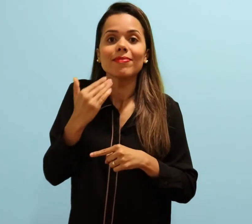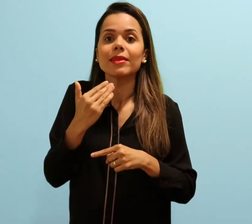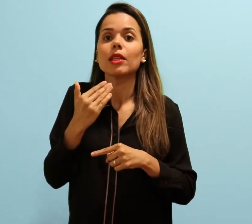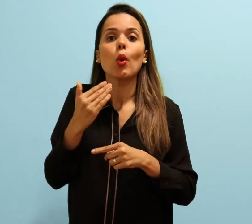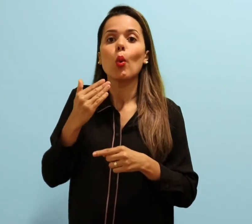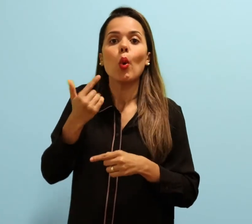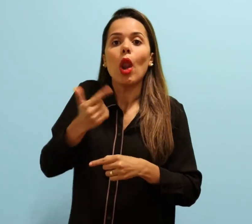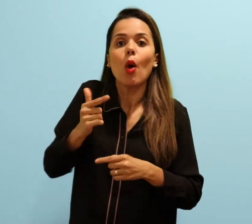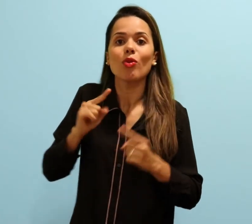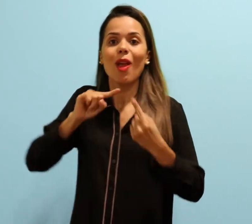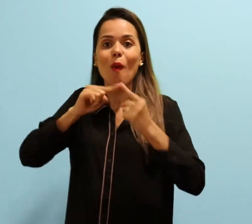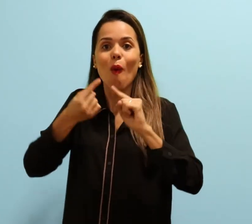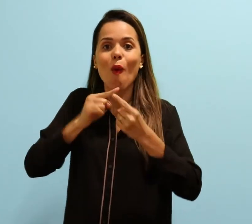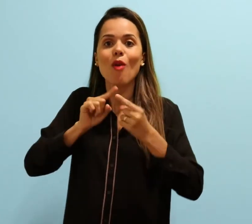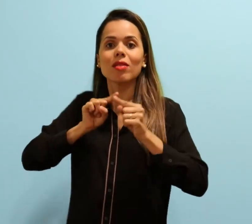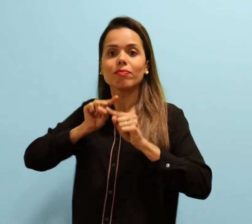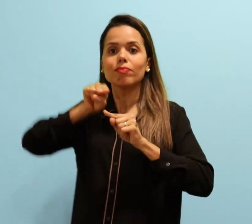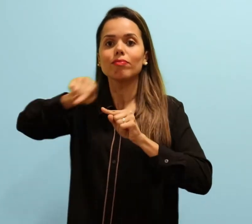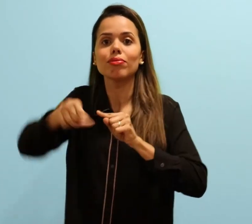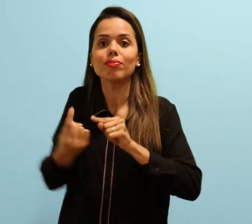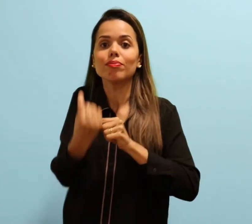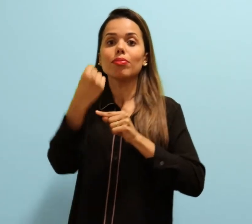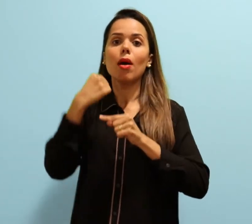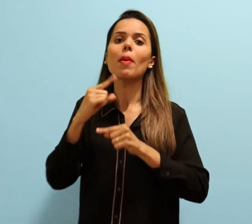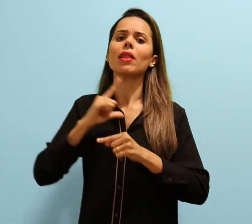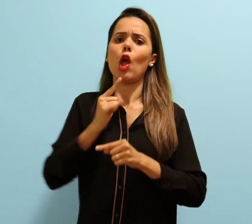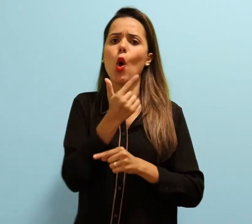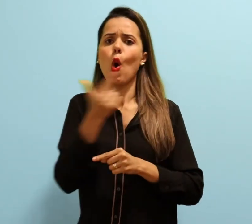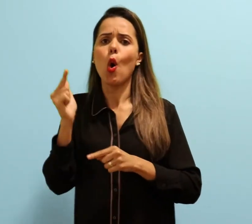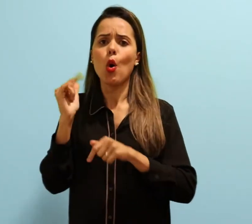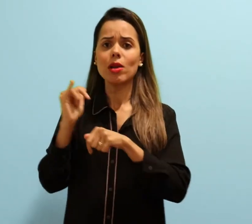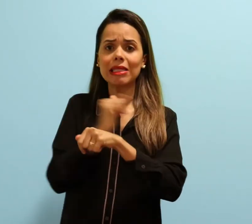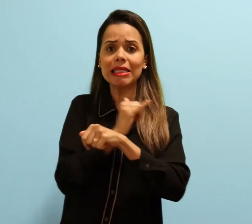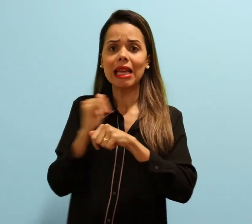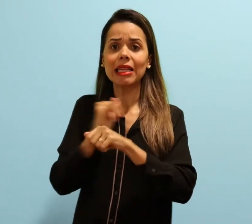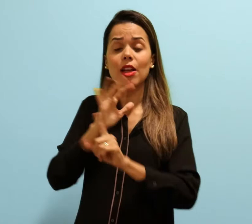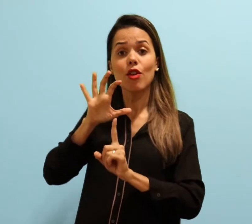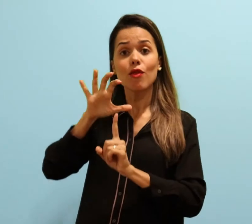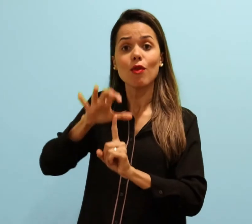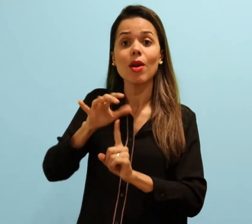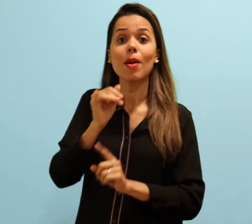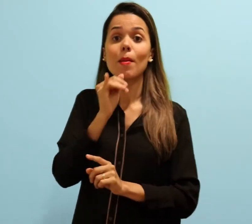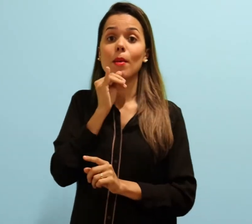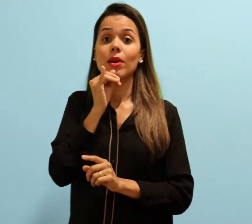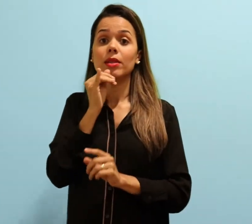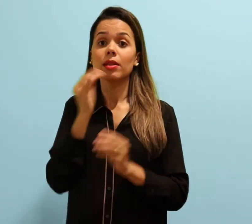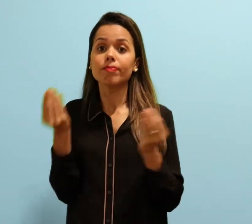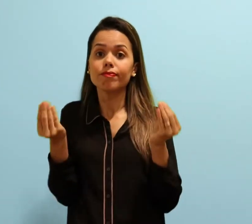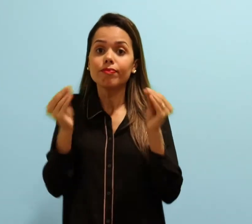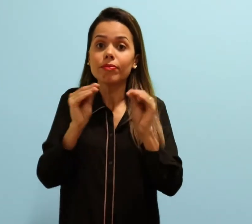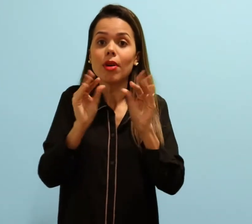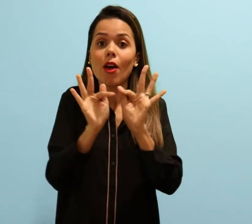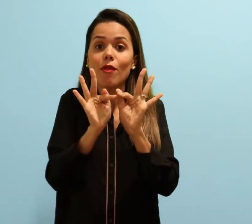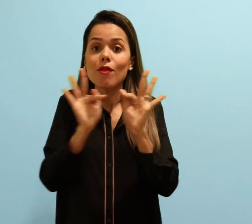não é estabelecida por trajetória, mas por outros mecanismos, como, por exemplo, ao